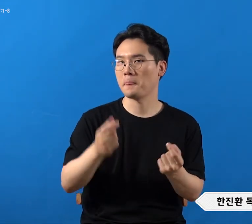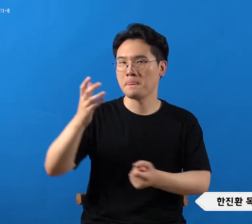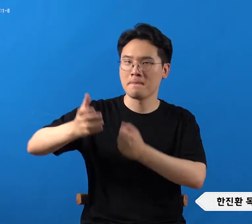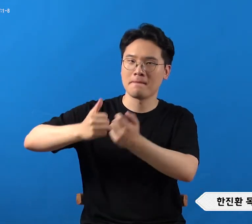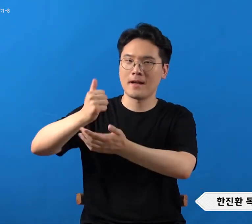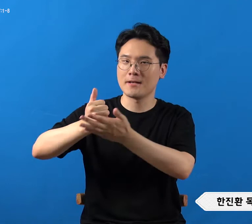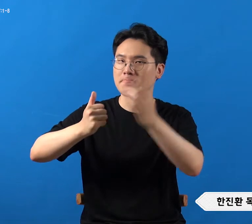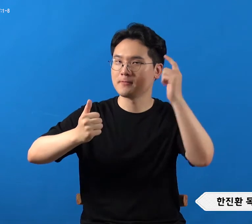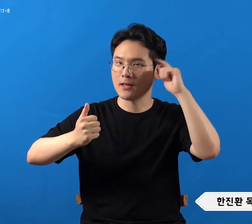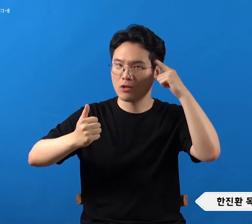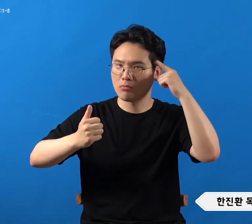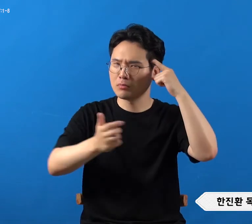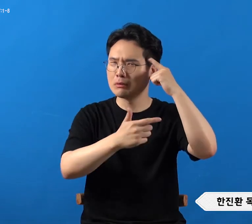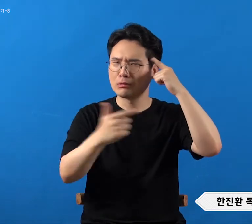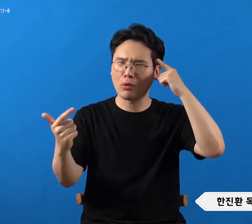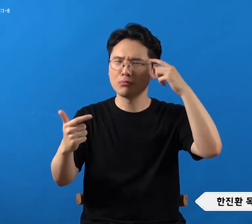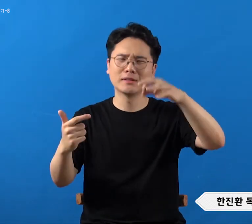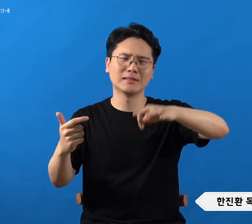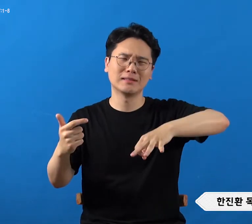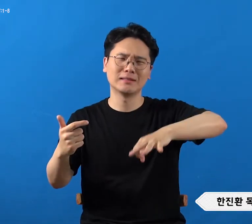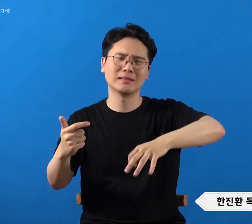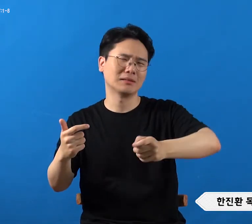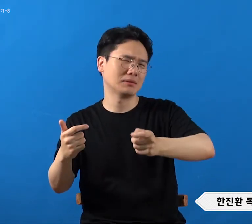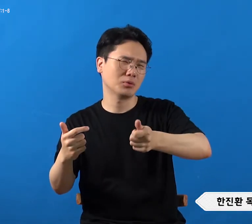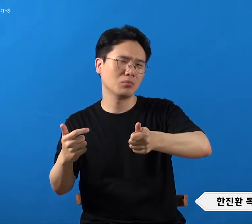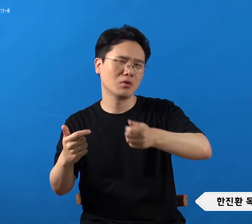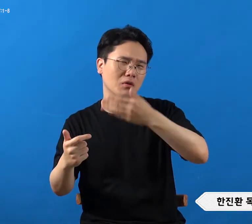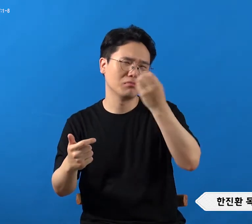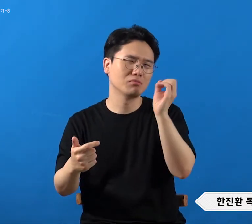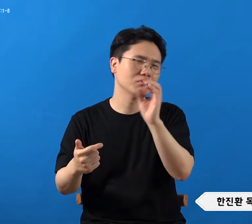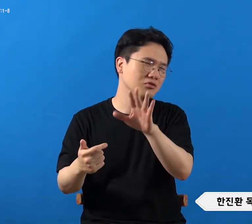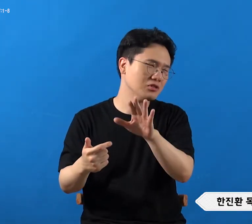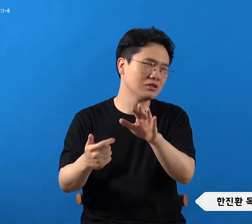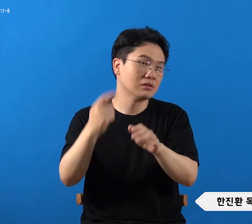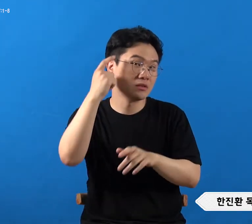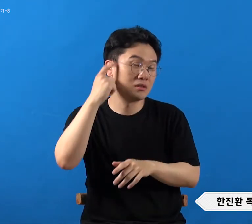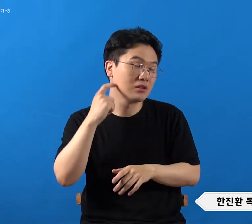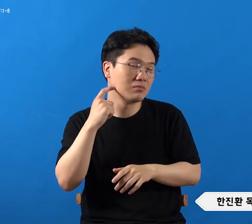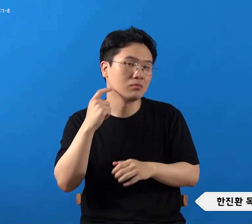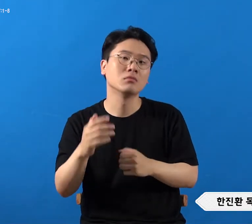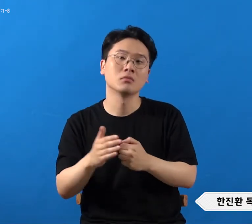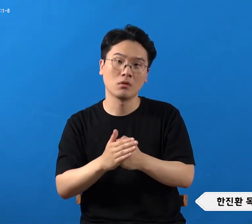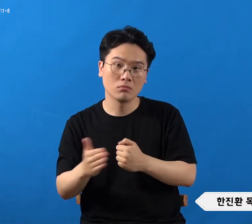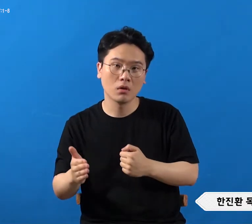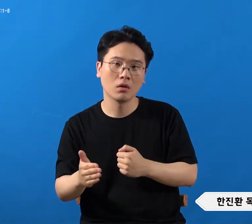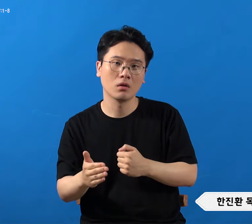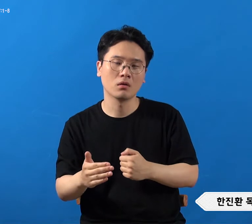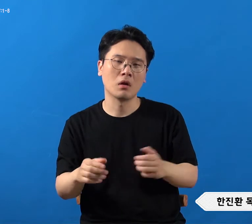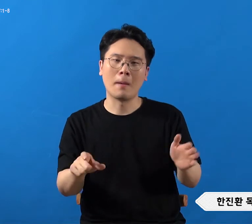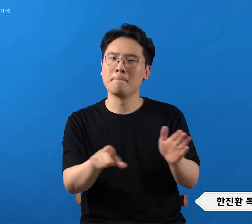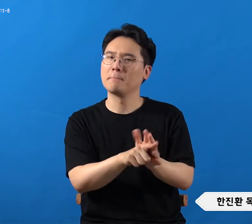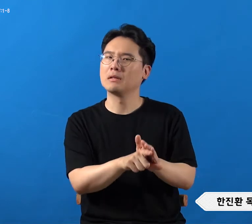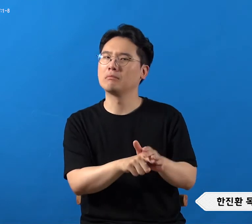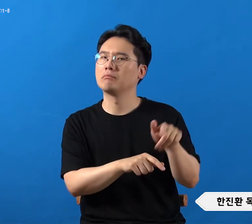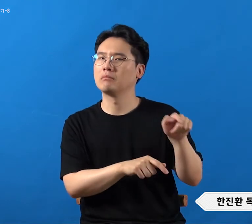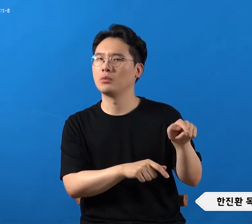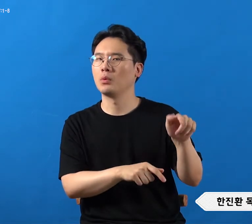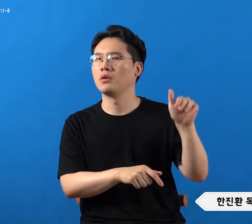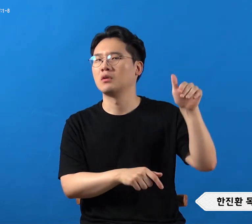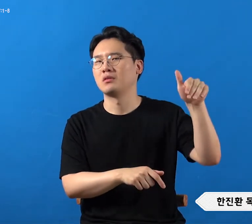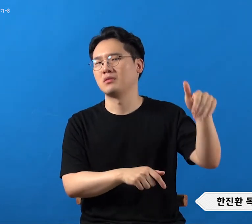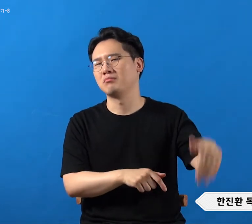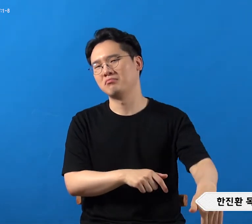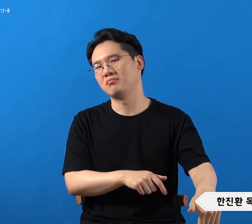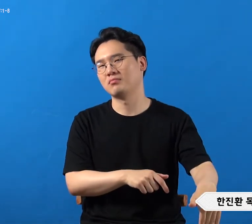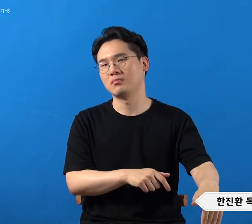개념이 너무 작으니까, 하나님을 너무 작게 생각하니까, 그러니까 신앙도 바닥을